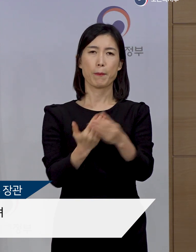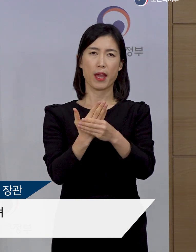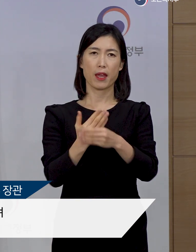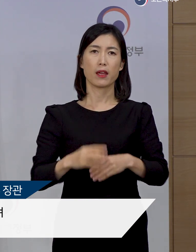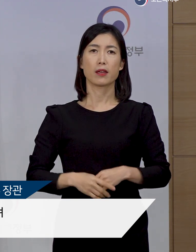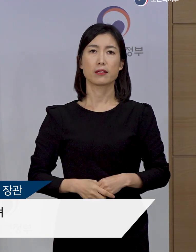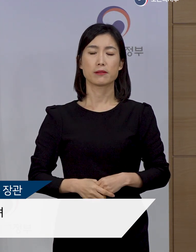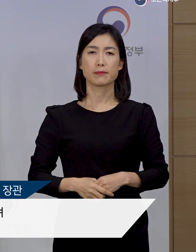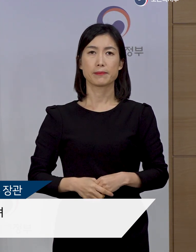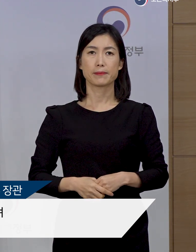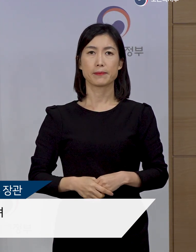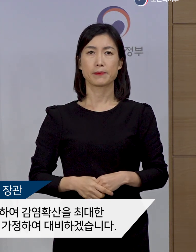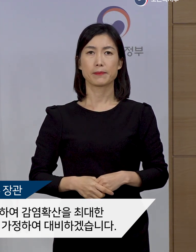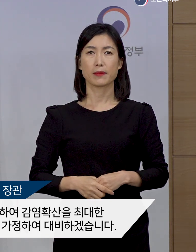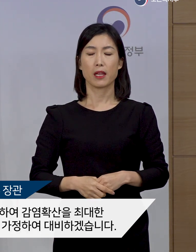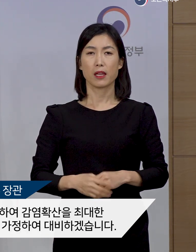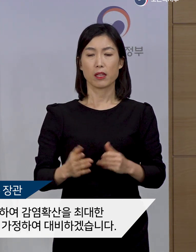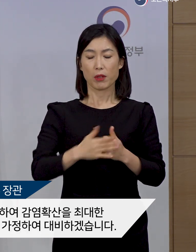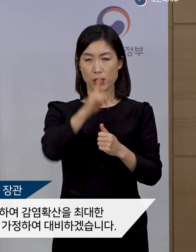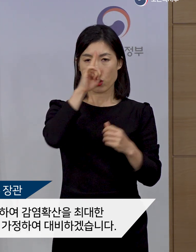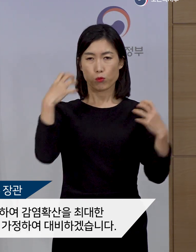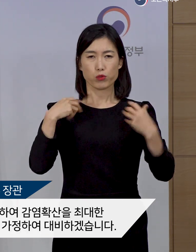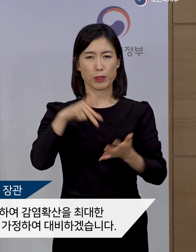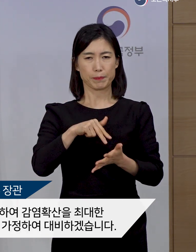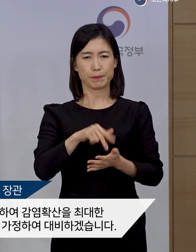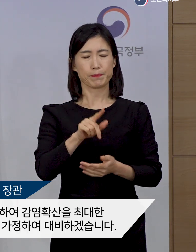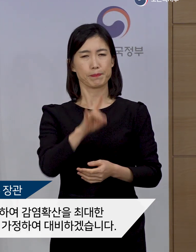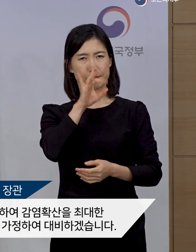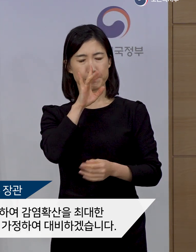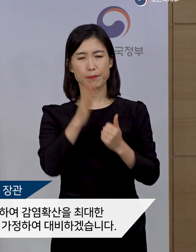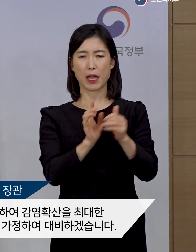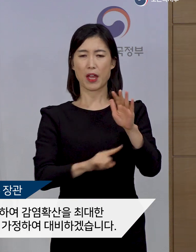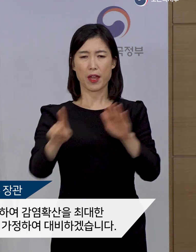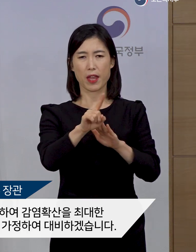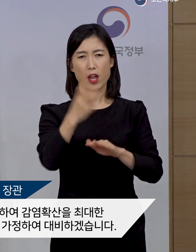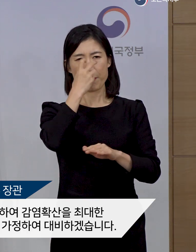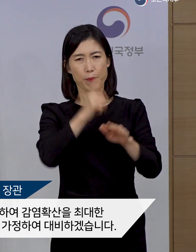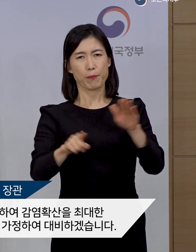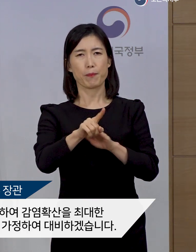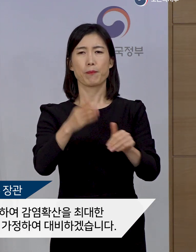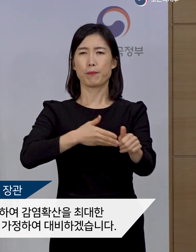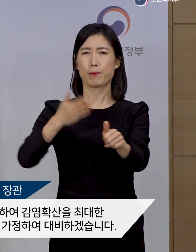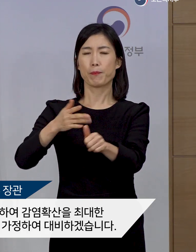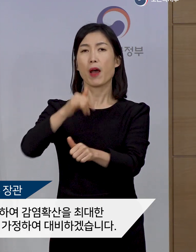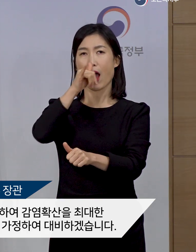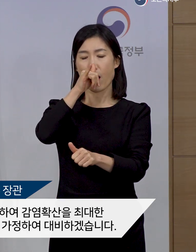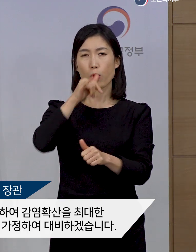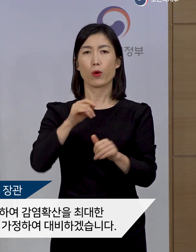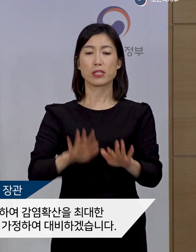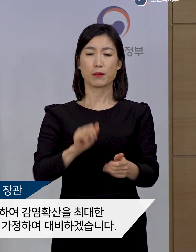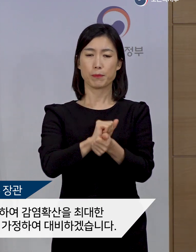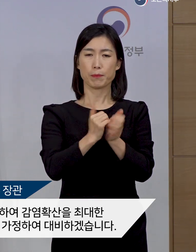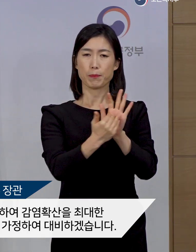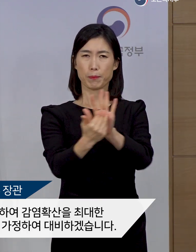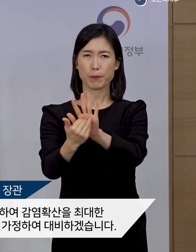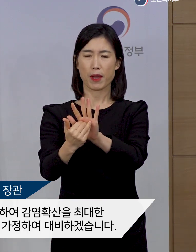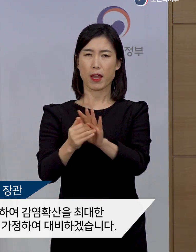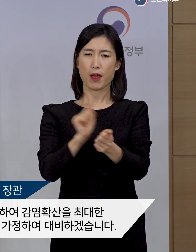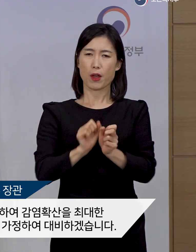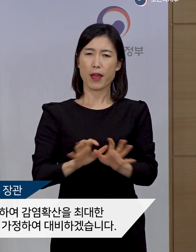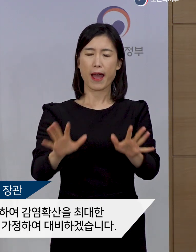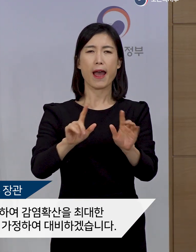발생하였습니다. 정부는 선제적인 진단검사와 역학조사 역량을 확충하여 감염 확산을